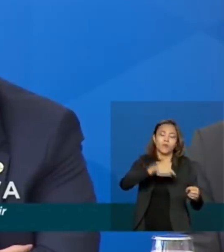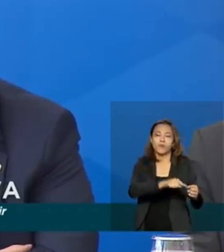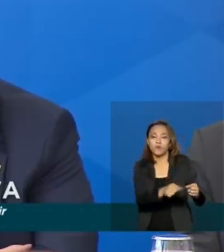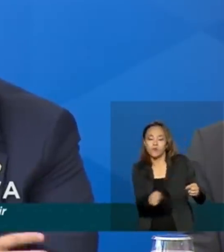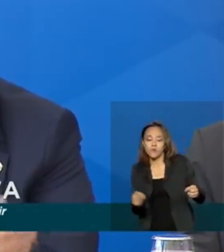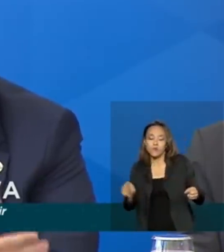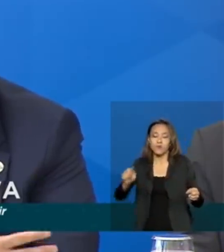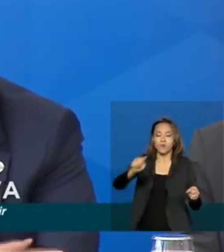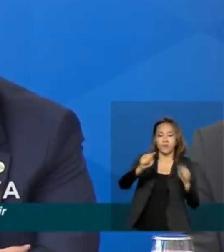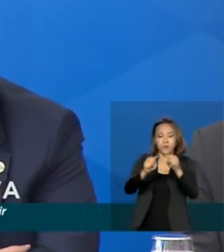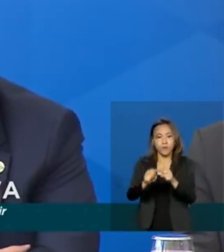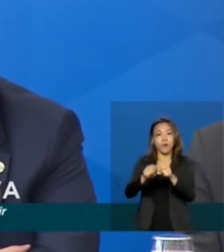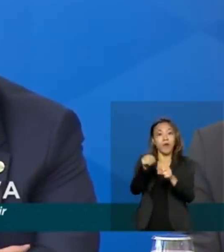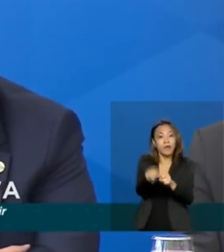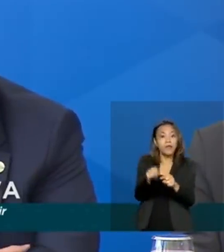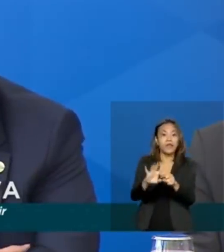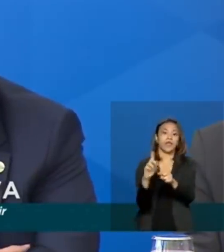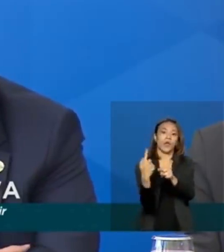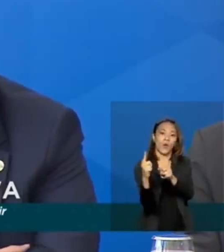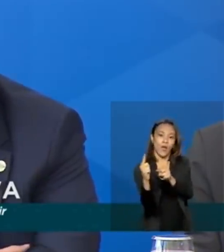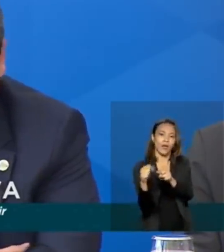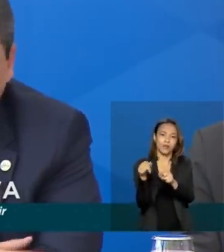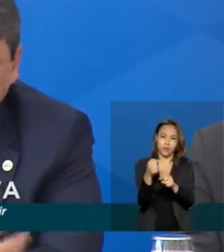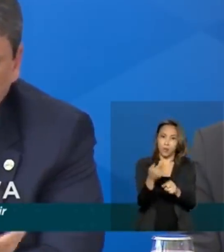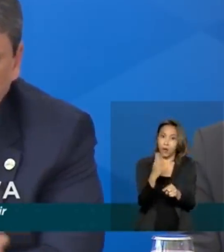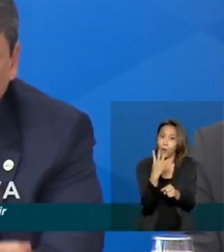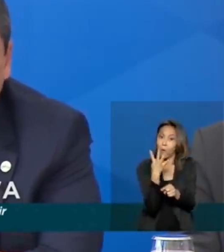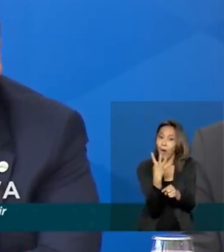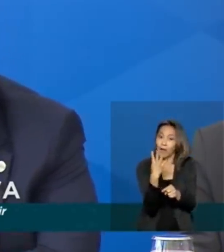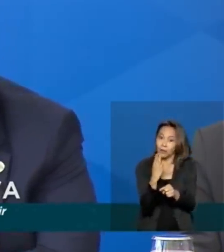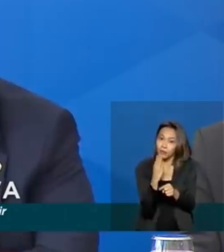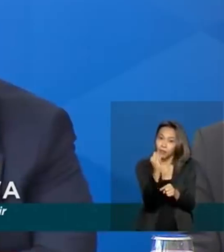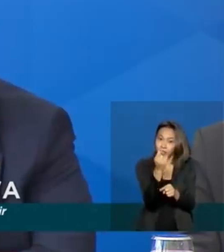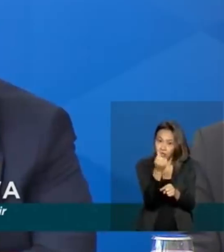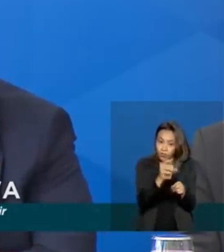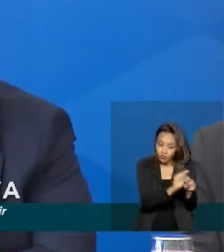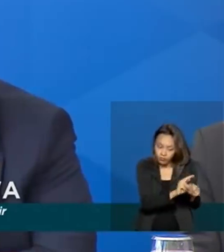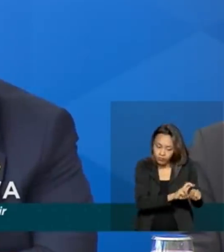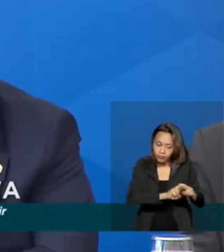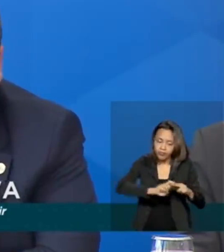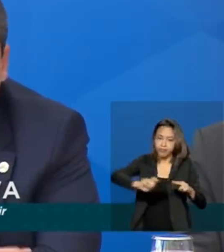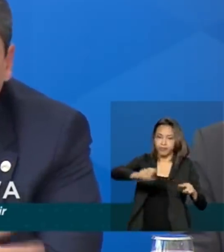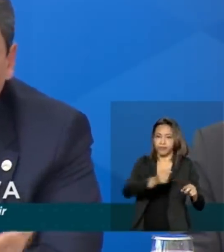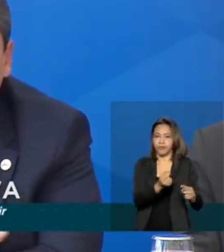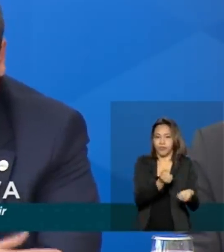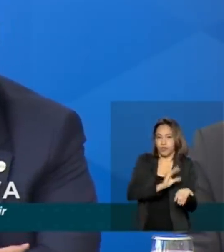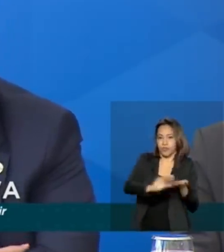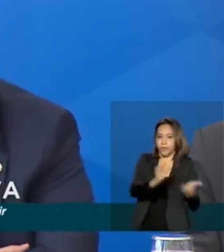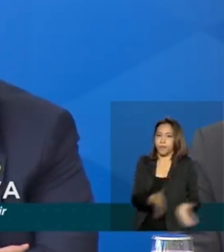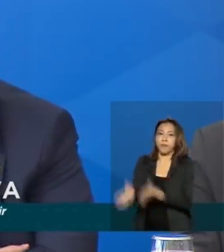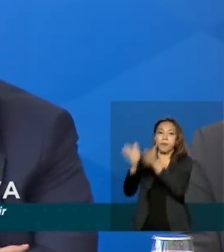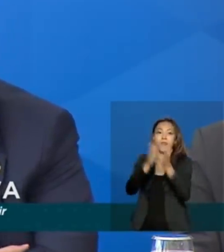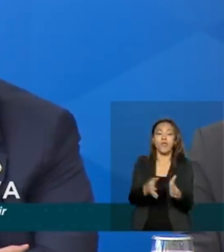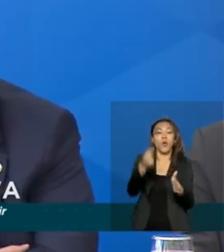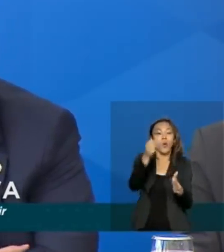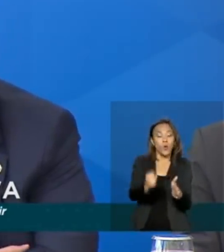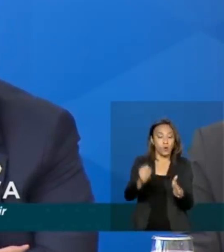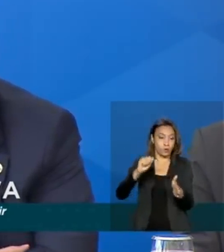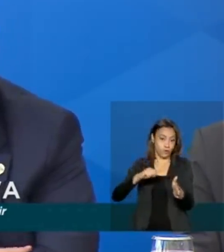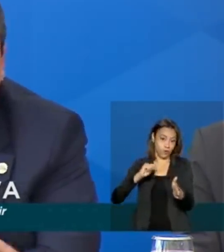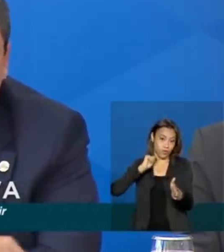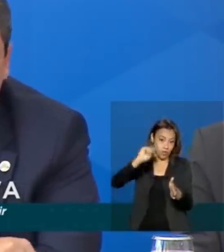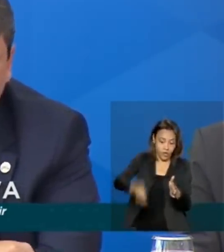em Goiás. Estamos falando aí de mais de 4 bi de investimento. No dia 8 de abril, vamos fazer o leilão da ferrovia de